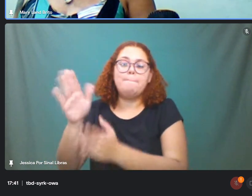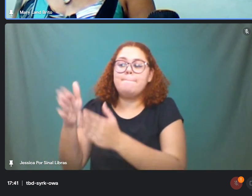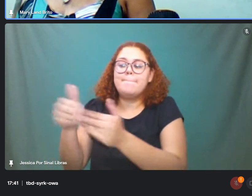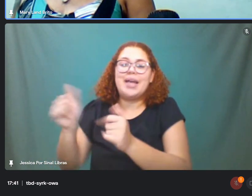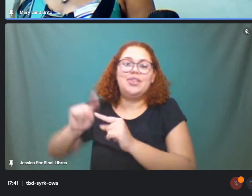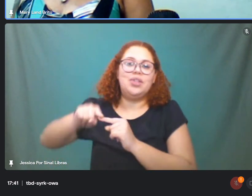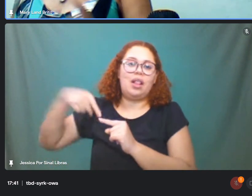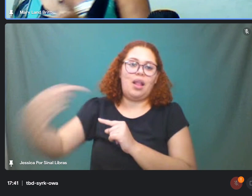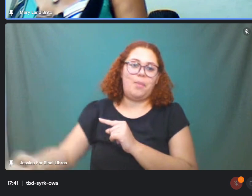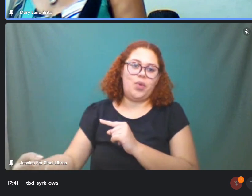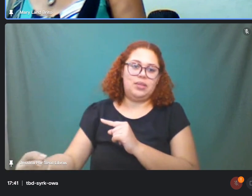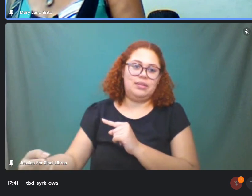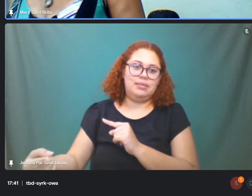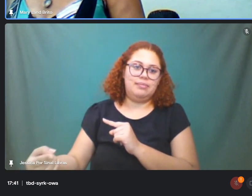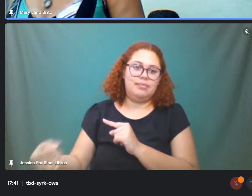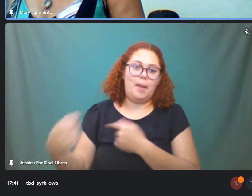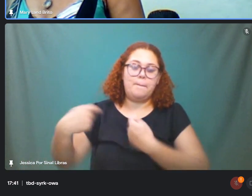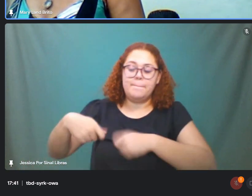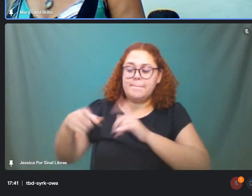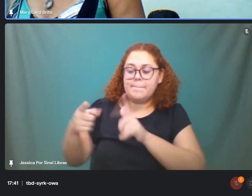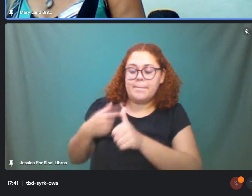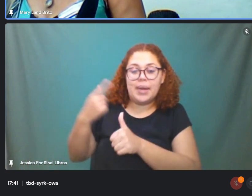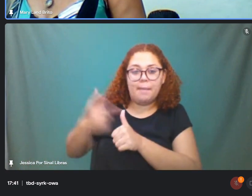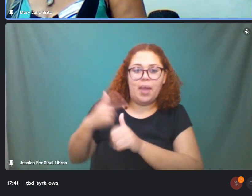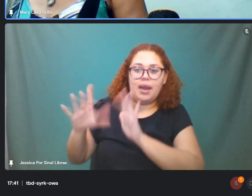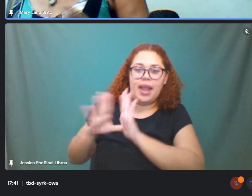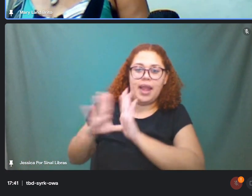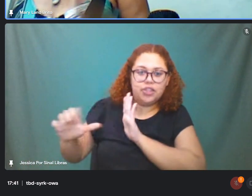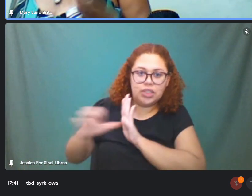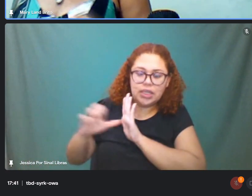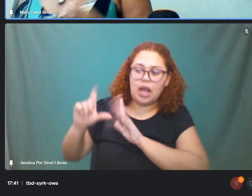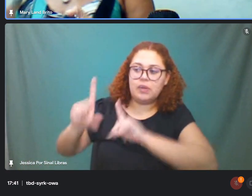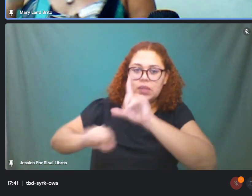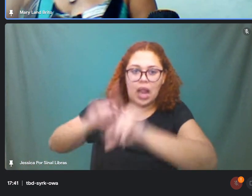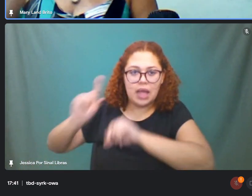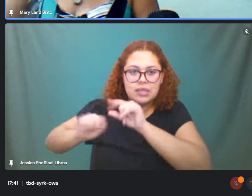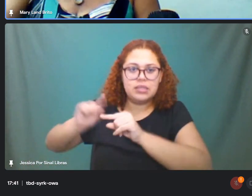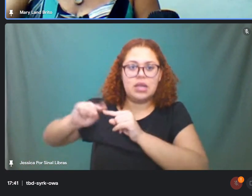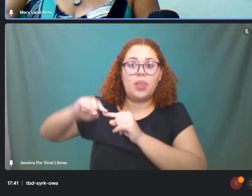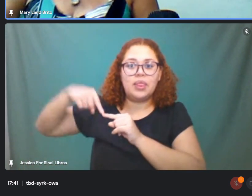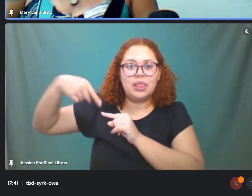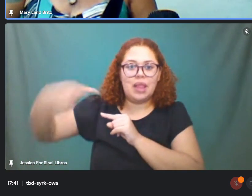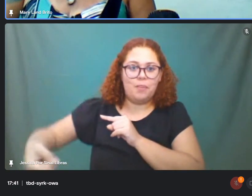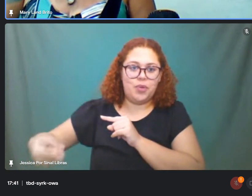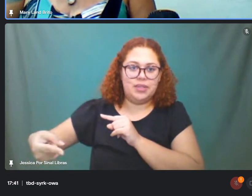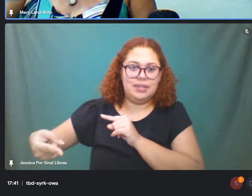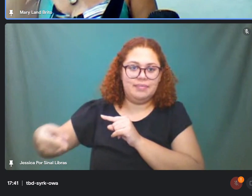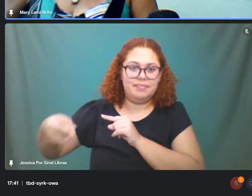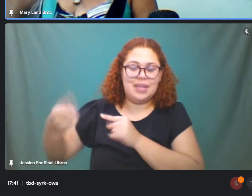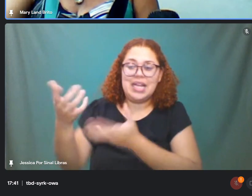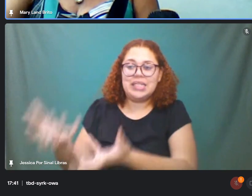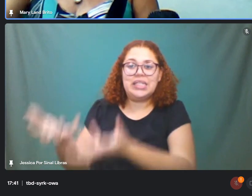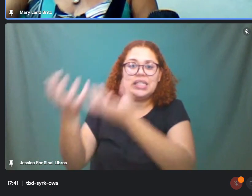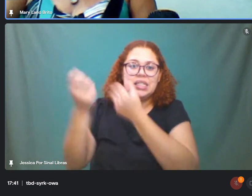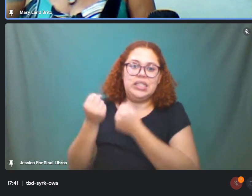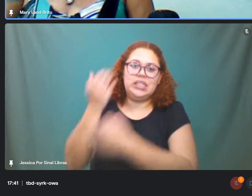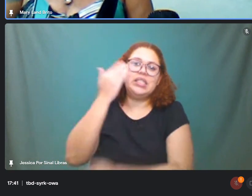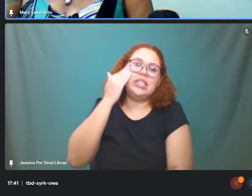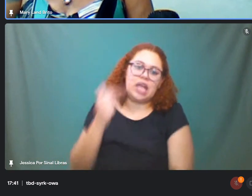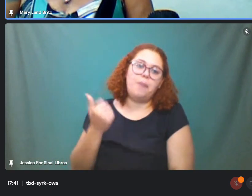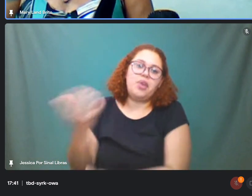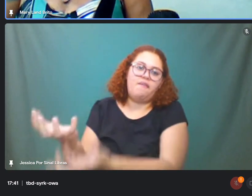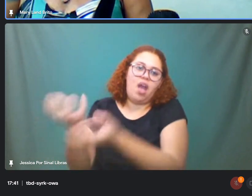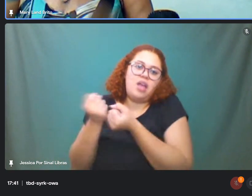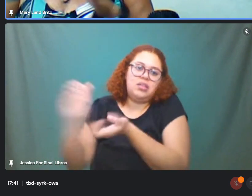classificada antes de receber a premiação. Isso quer dizer o quê? A pessoa sabe que vai receber um recurso, a pessoa sabe que vai entrar um